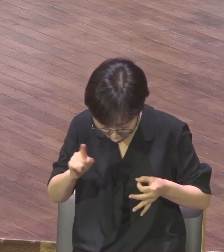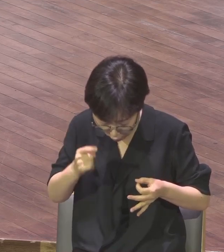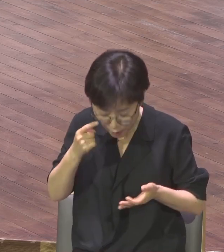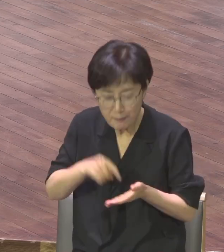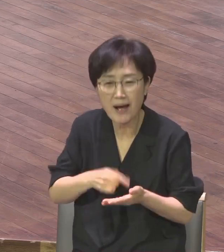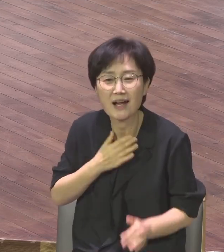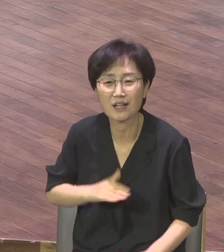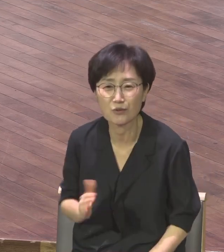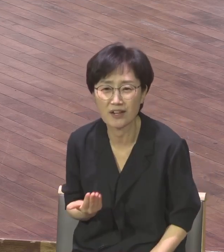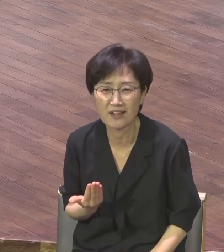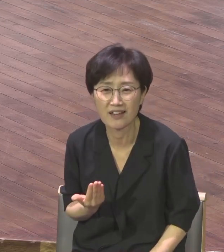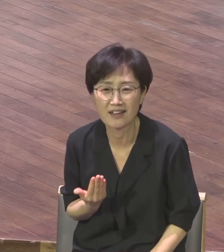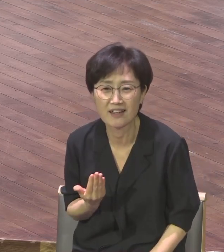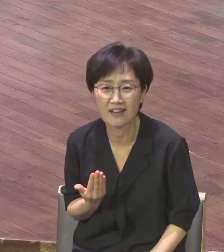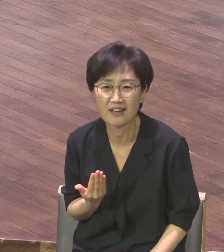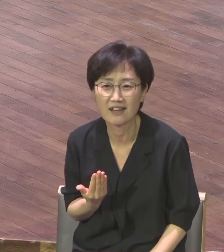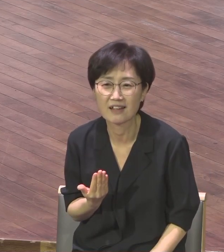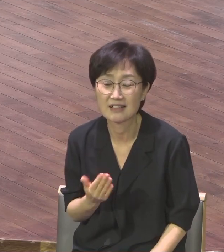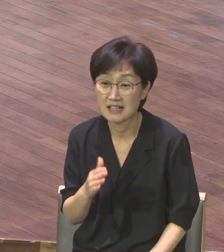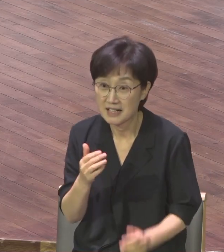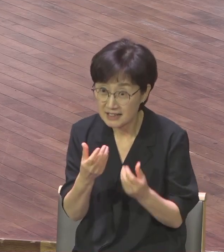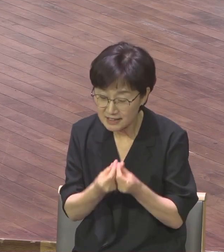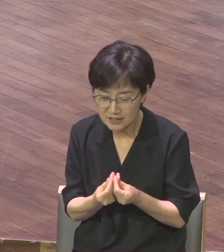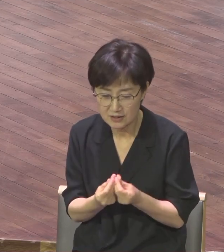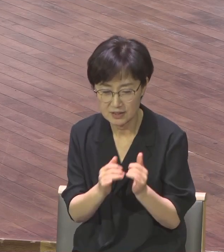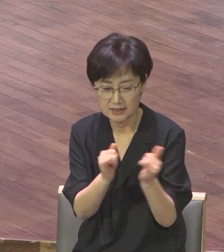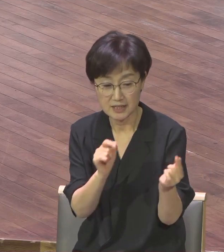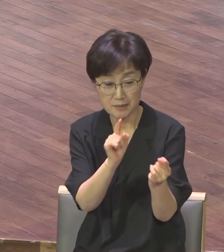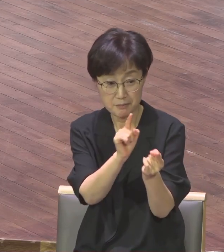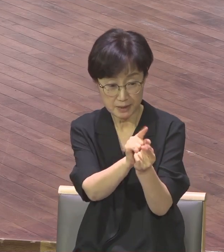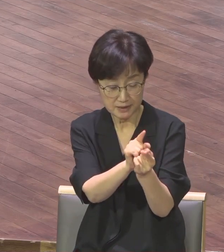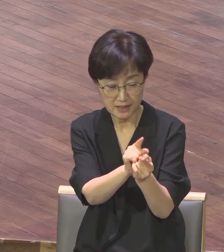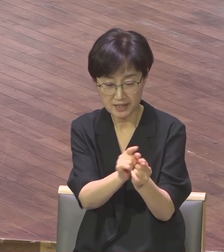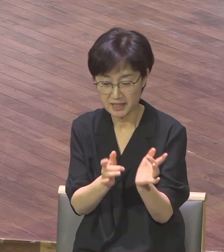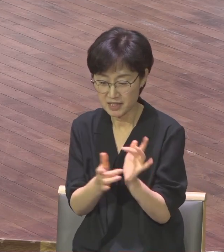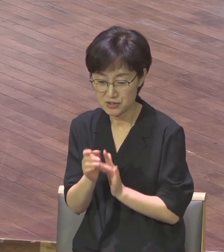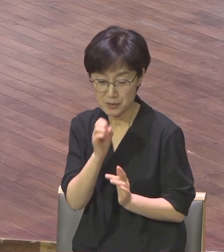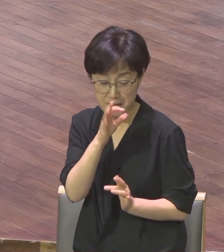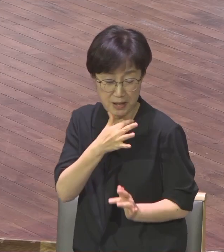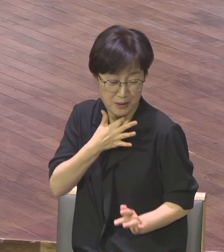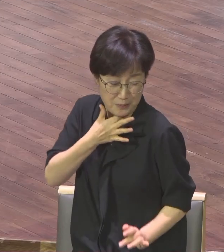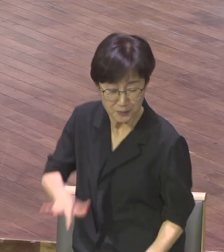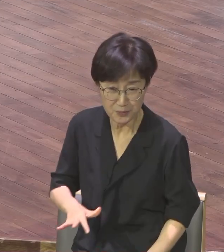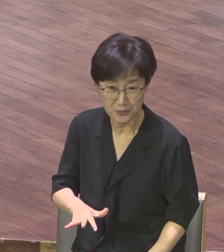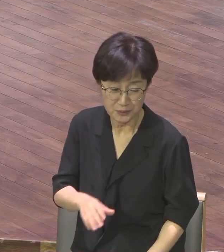한 번도 나는 사람 만났을 때 예수를 말 안 했다.